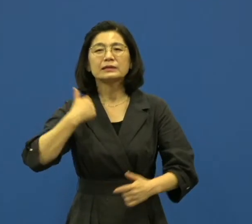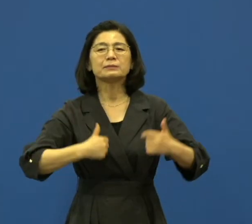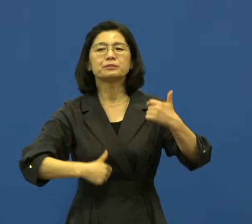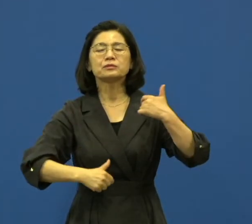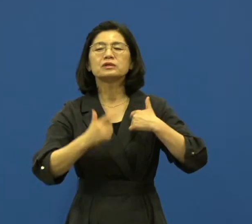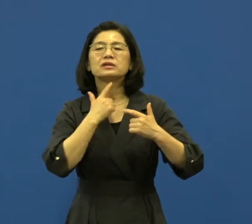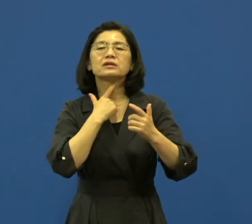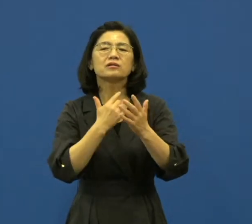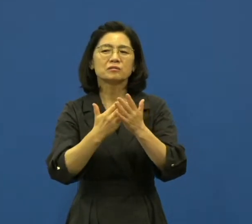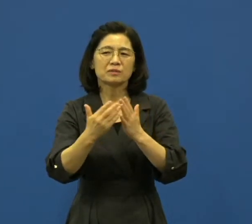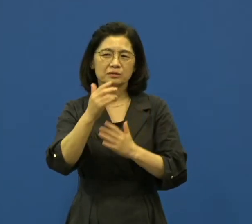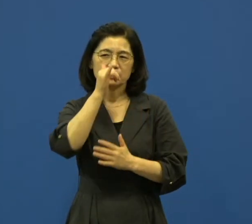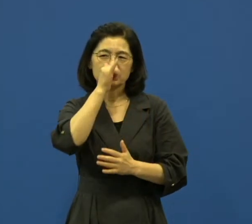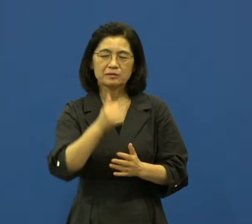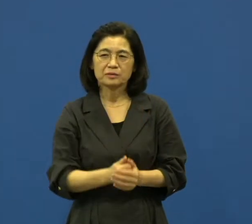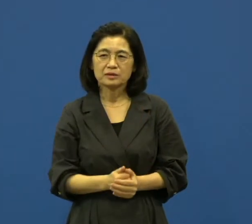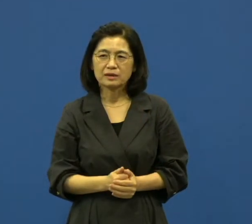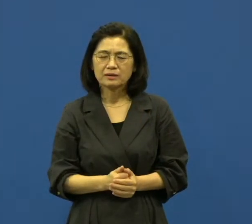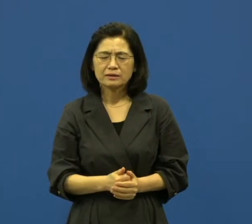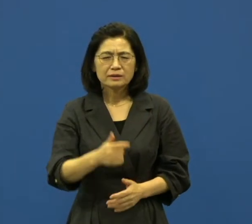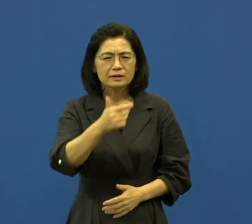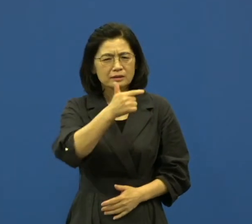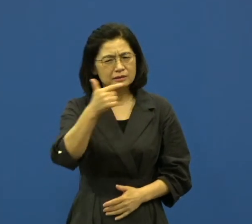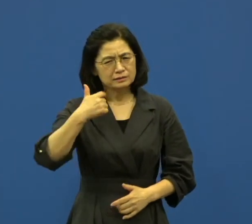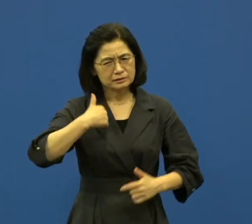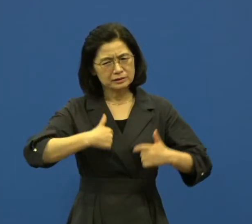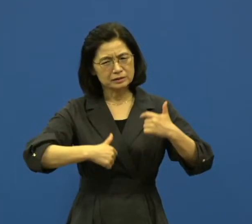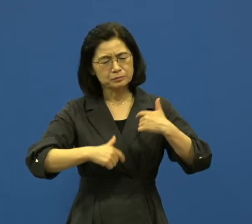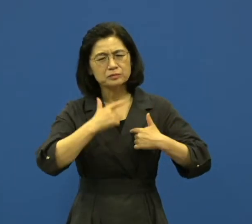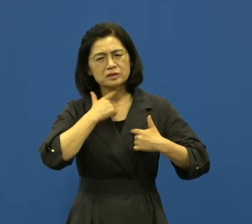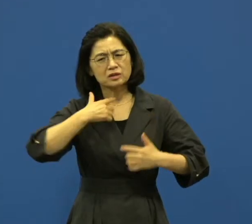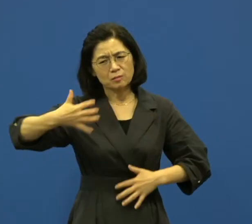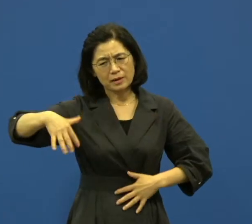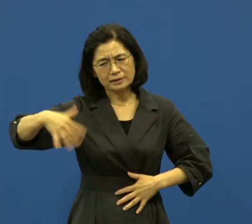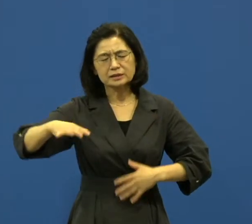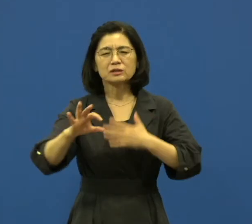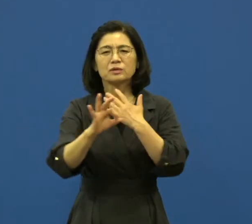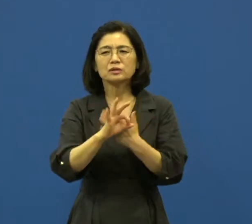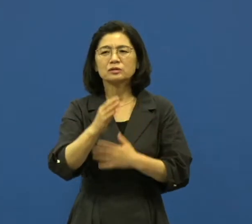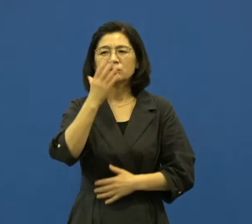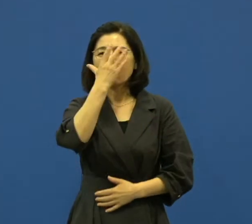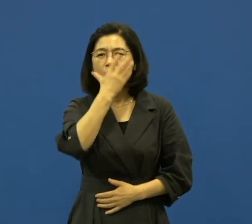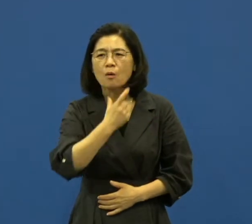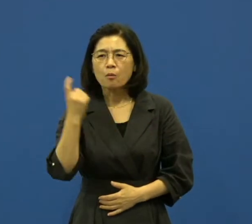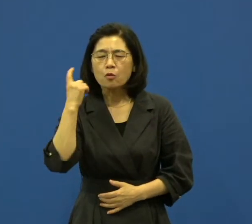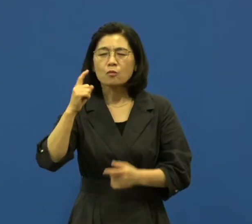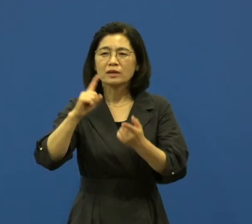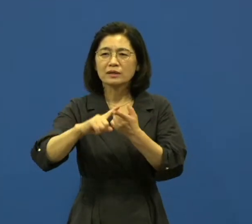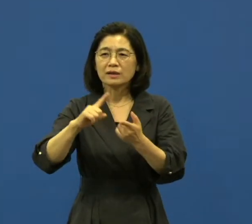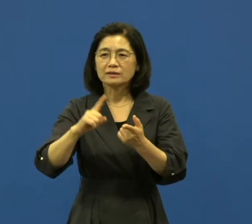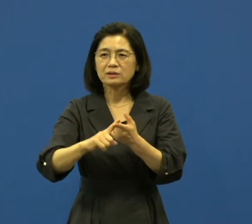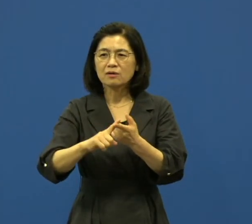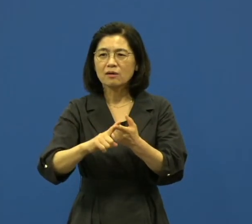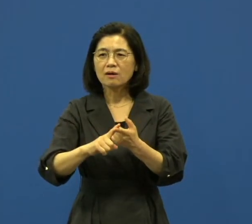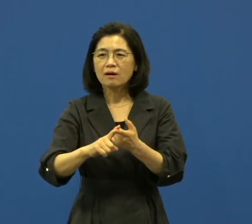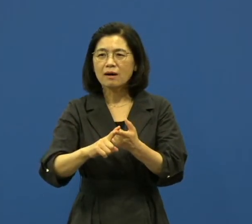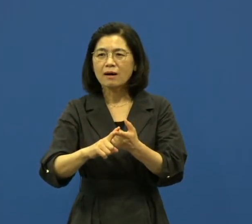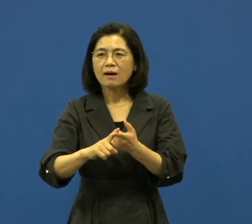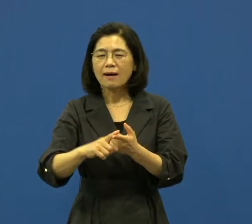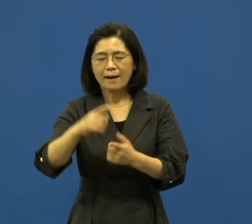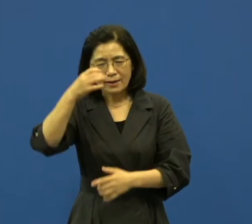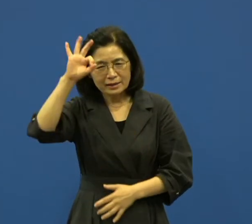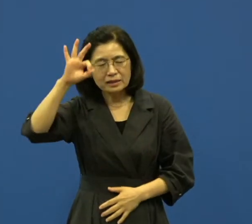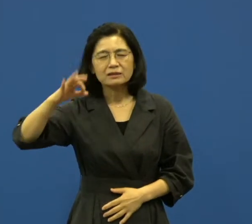맛보지 못했다는 복음의 눈을 못 뜬 거예요. 복음의 눈을 뜨면